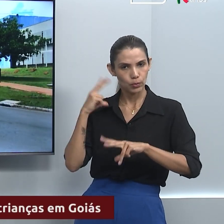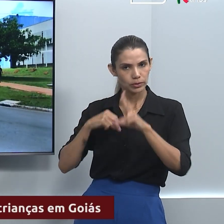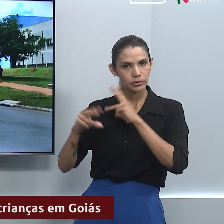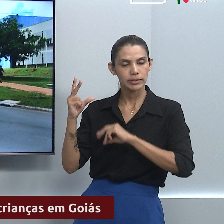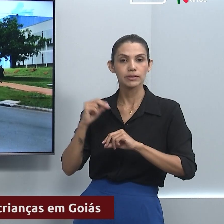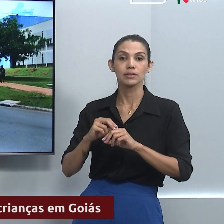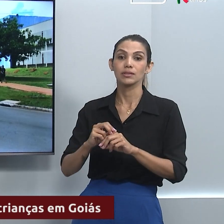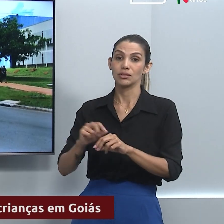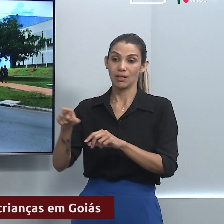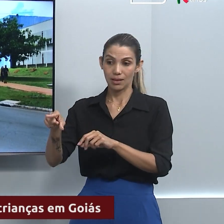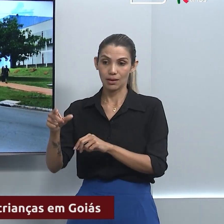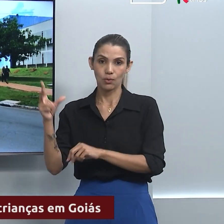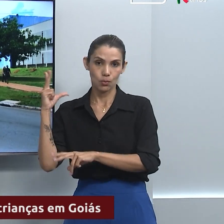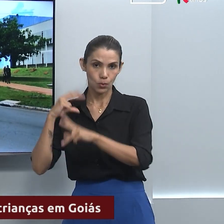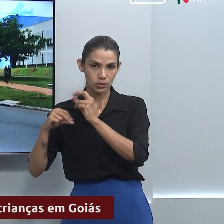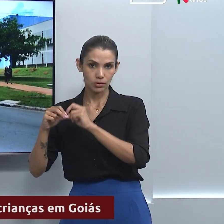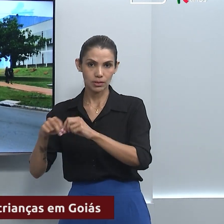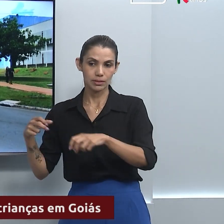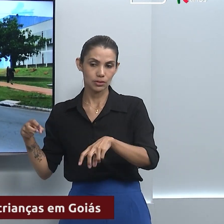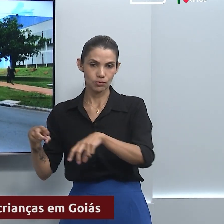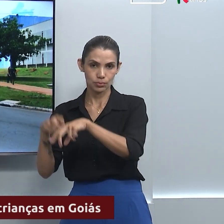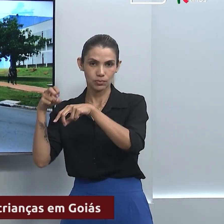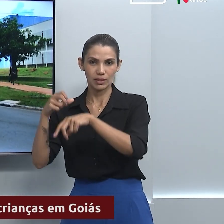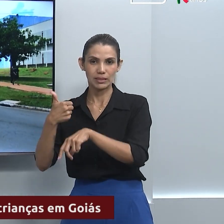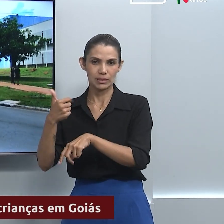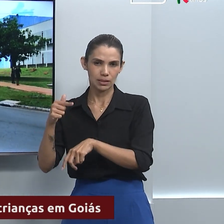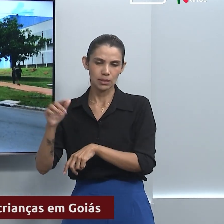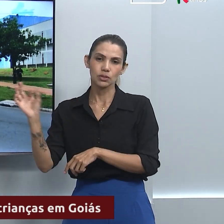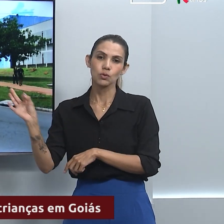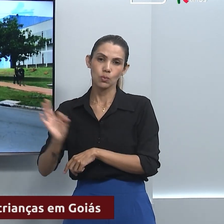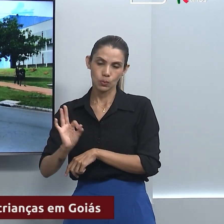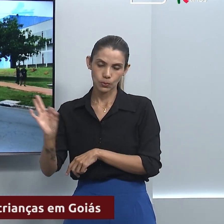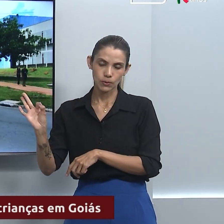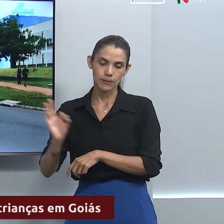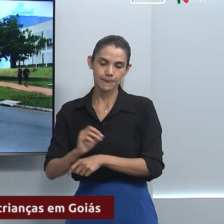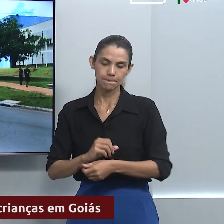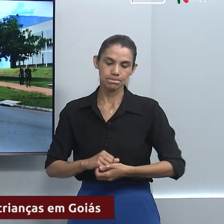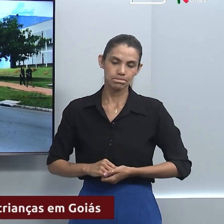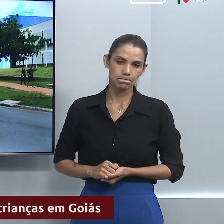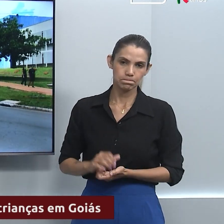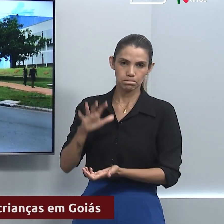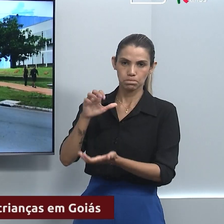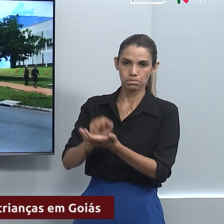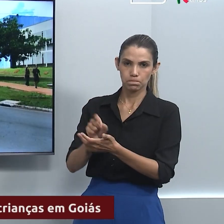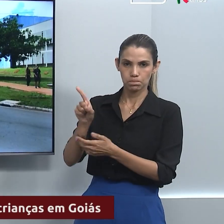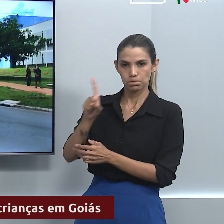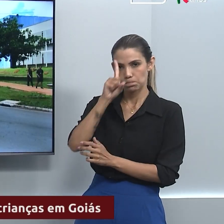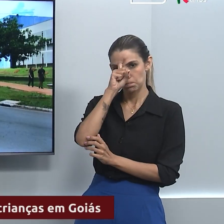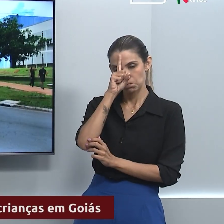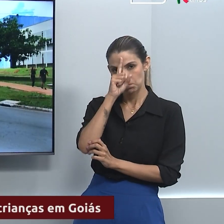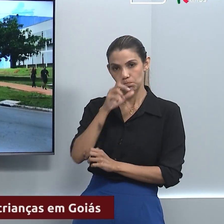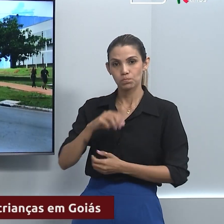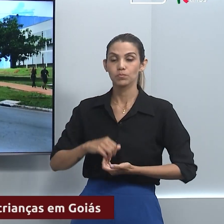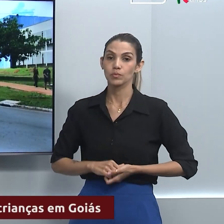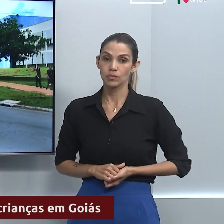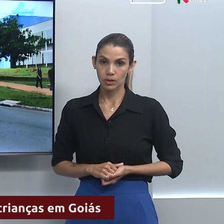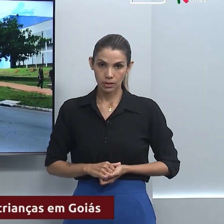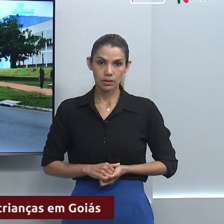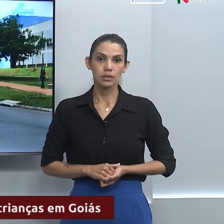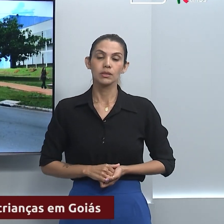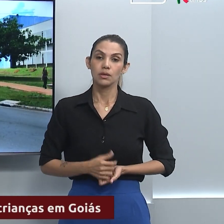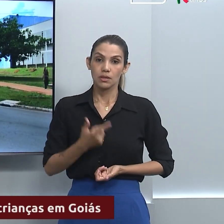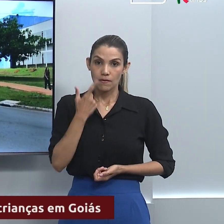atropelamentos, então, representando 17% do número total de registros no hospital. Também vale destacar o